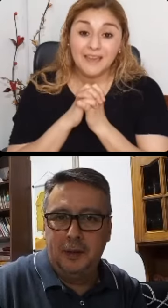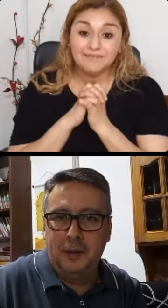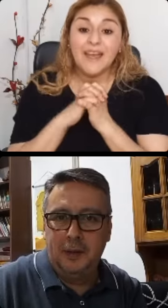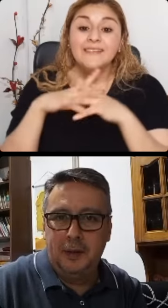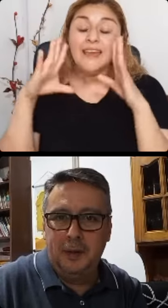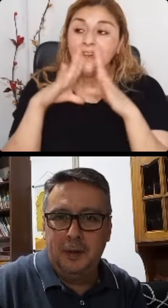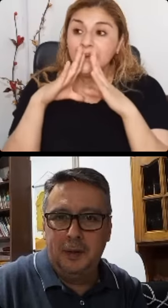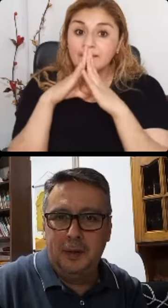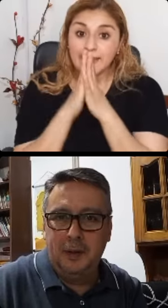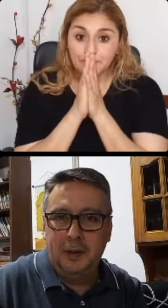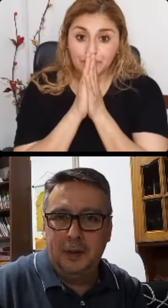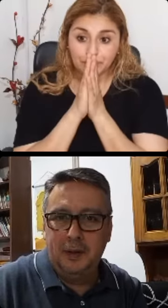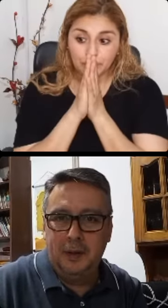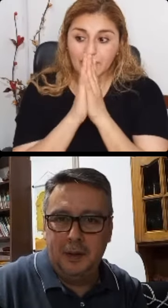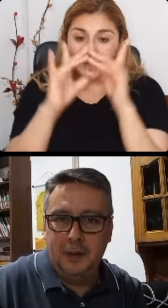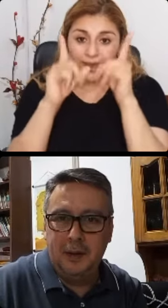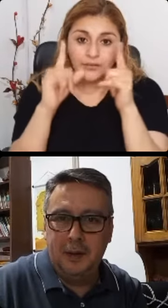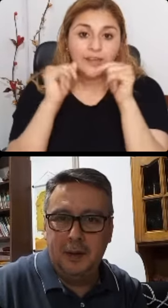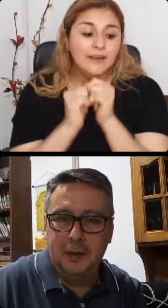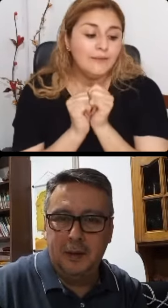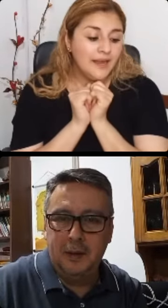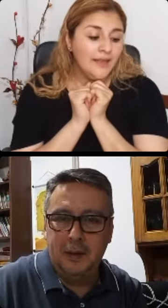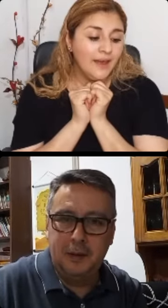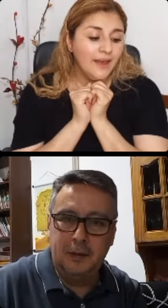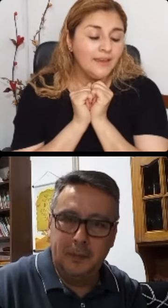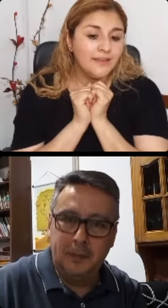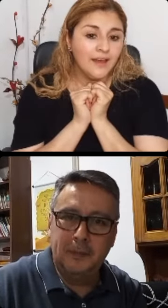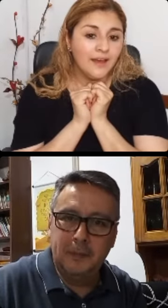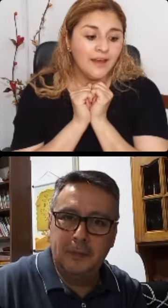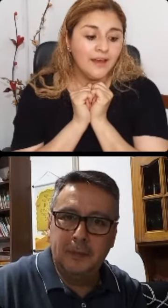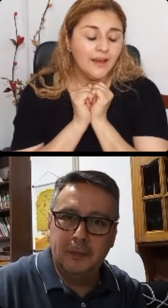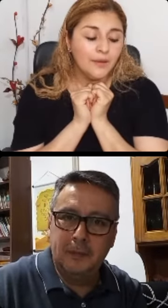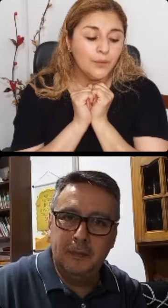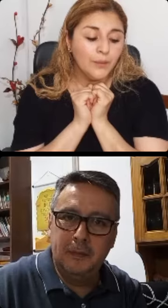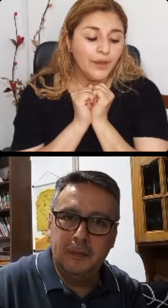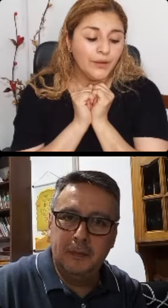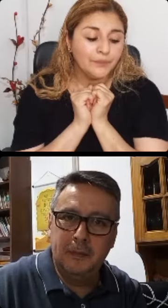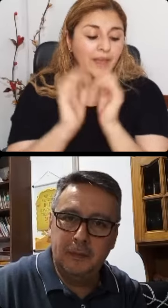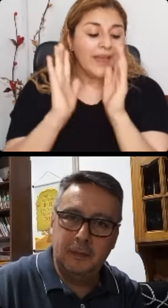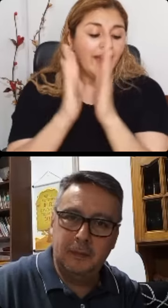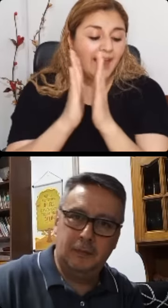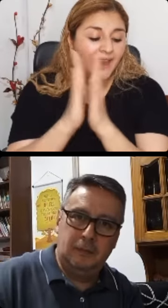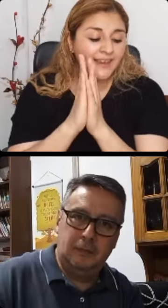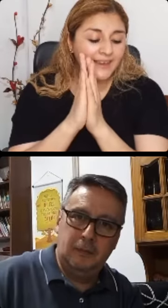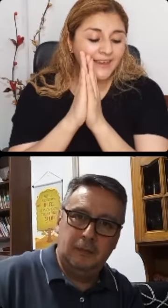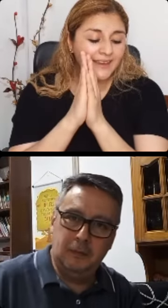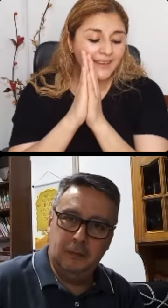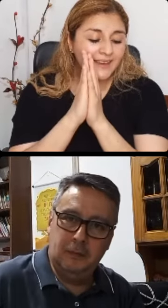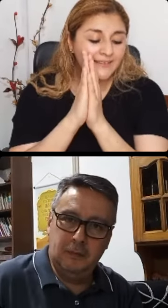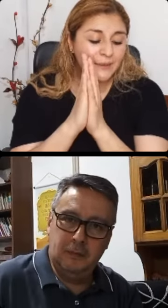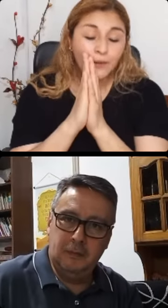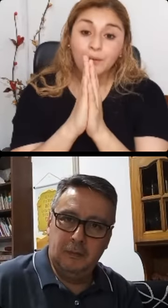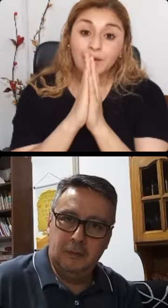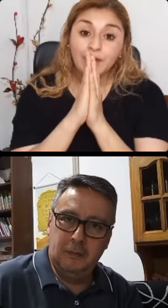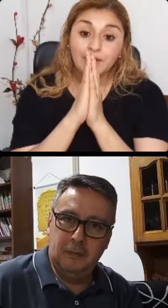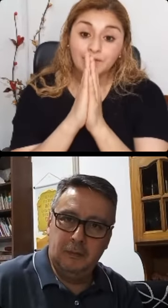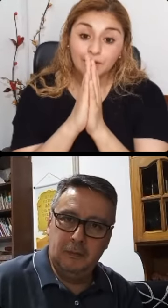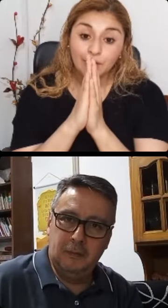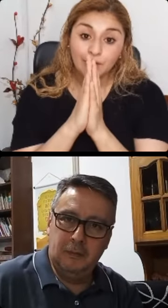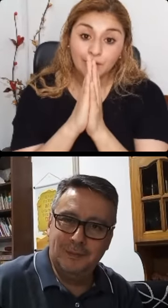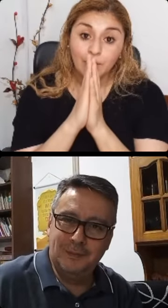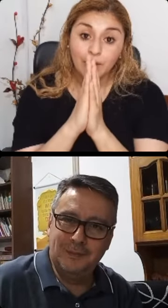bien ¿sabes qué ser? esto de la mirada está muy bueno y y está muy